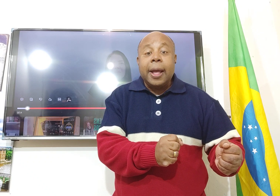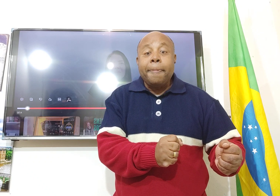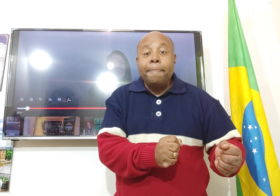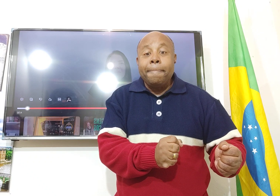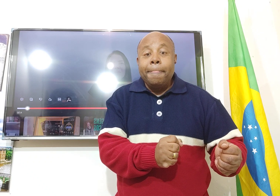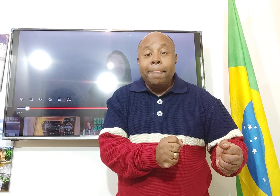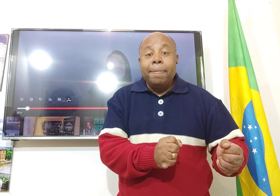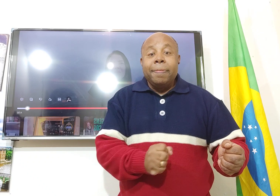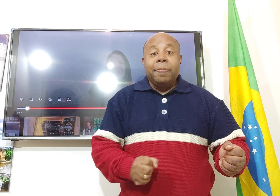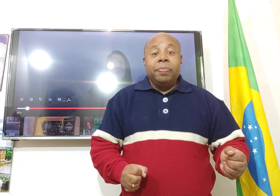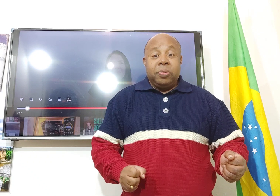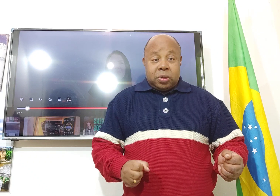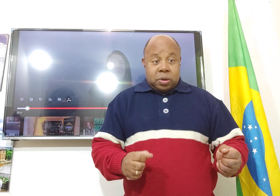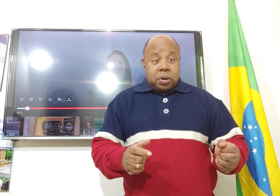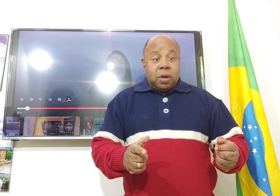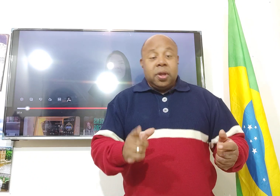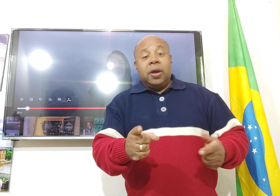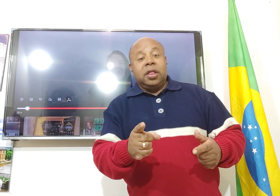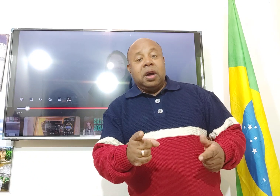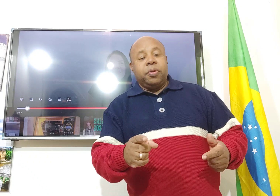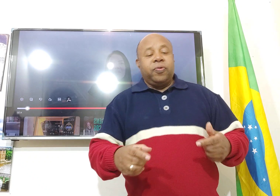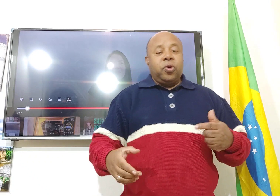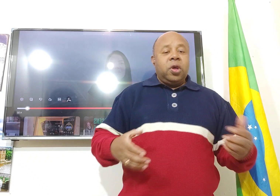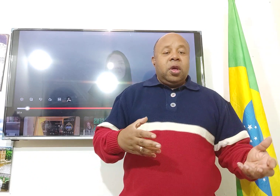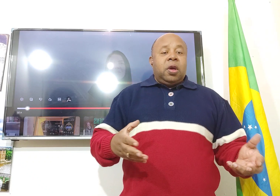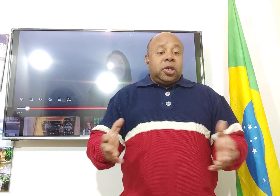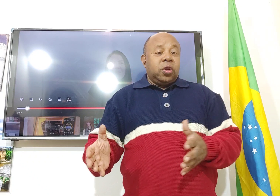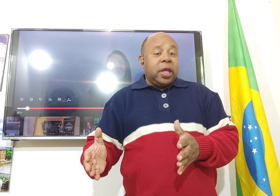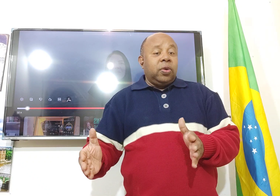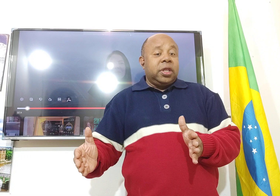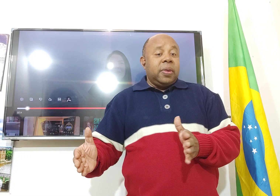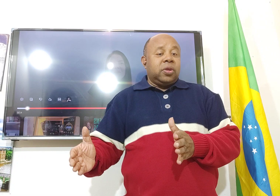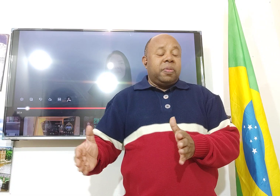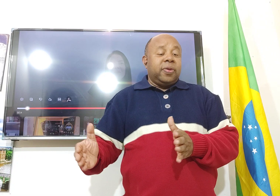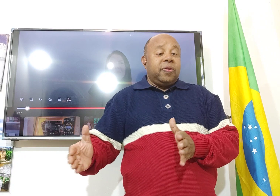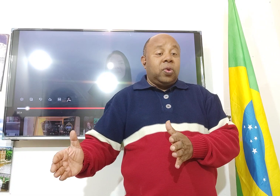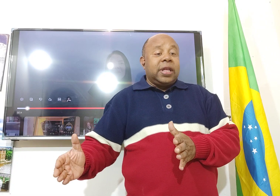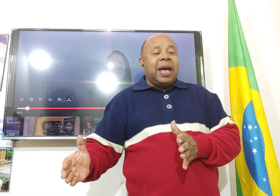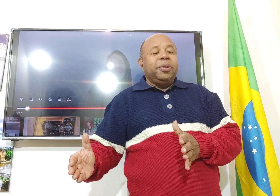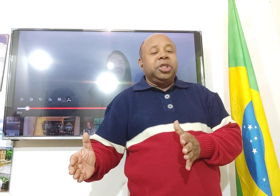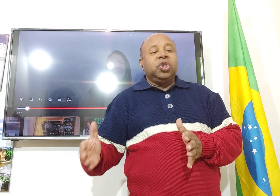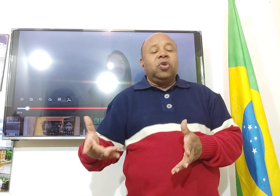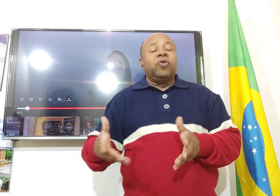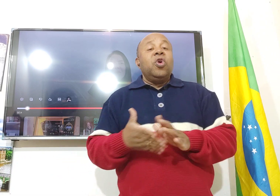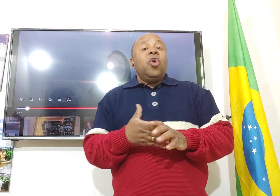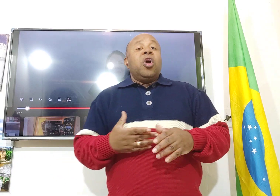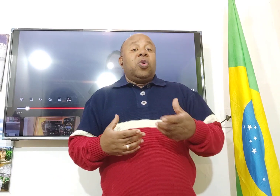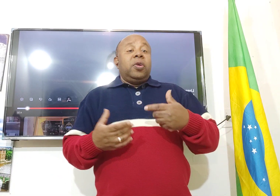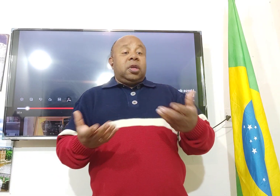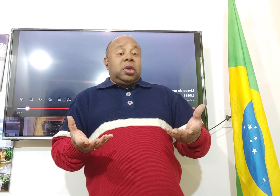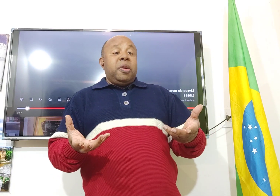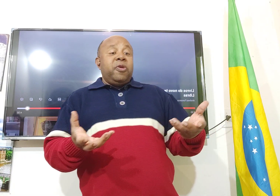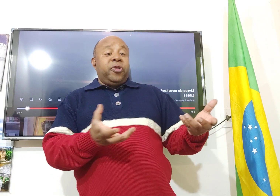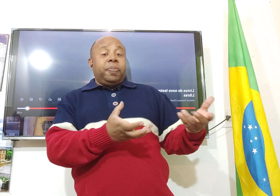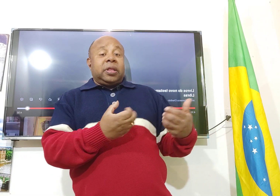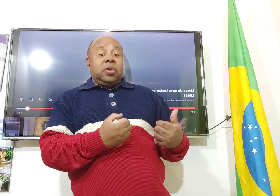né? Vou dar um exemplo, eu acho que eu até contei uma história pra vocês, vou contar rapidinho de novo. Quando eu chamei meu filho para